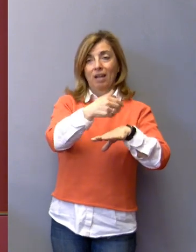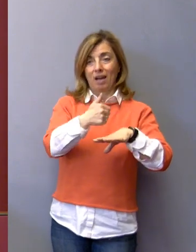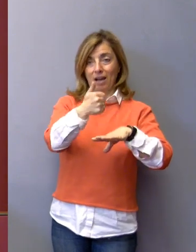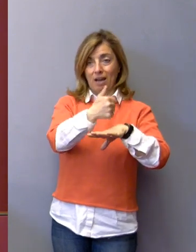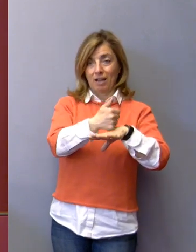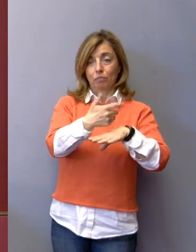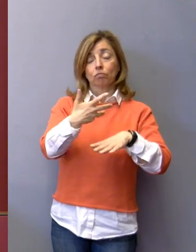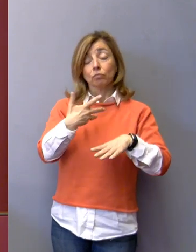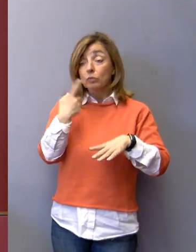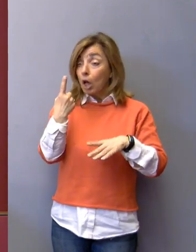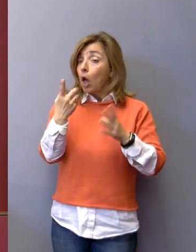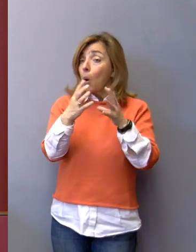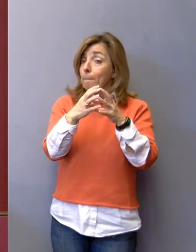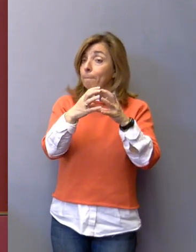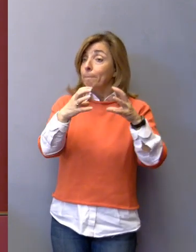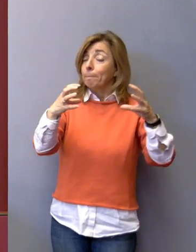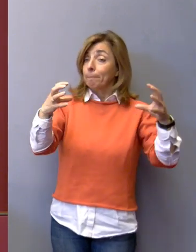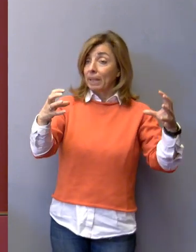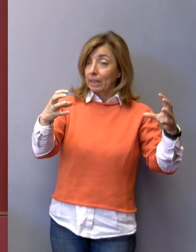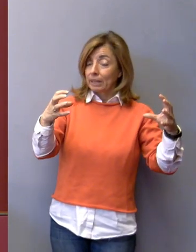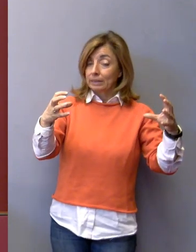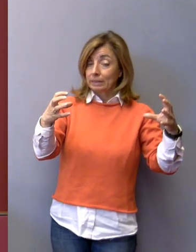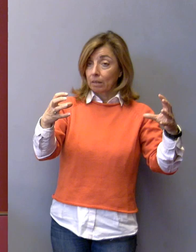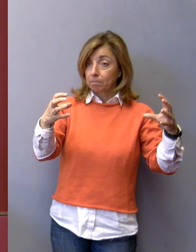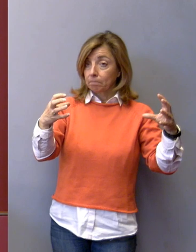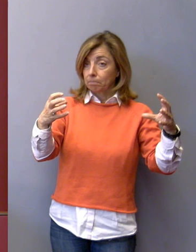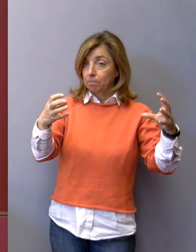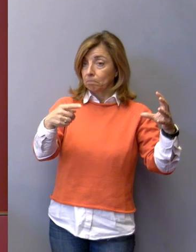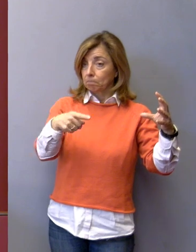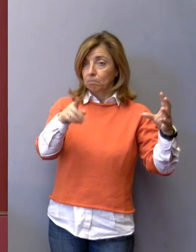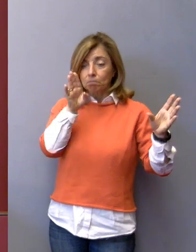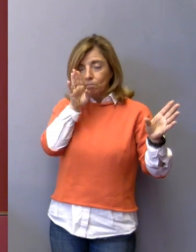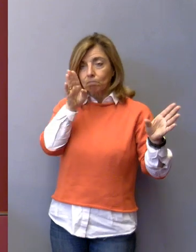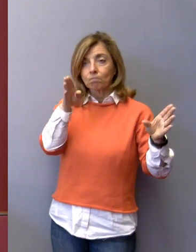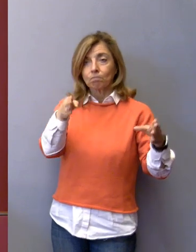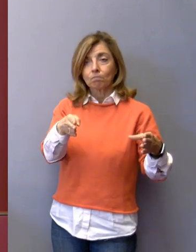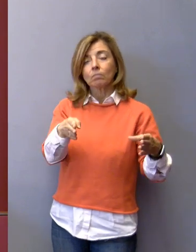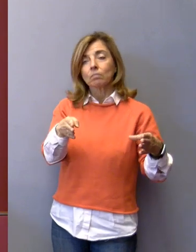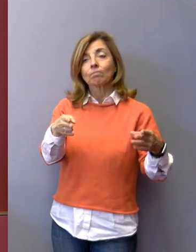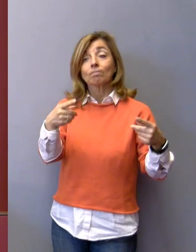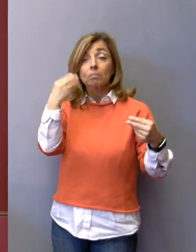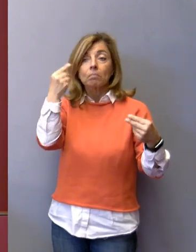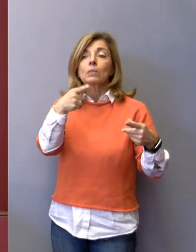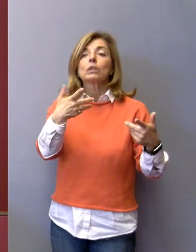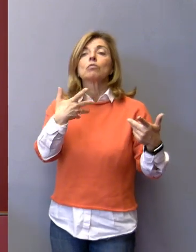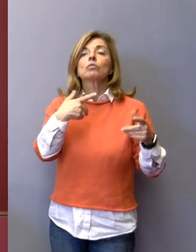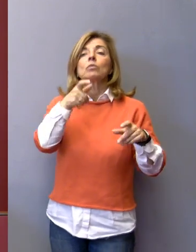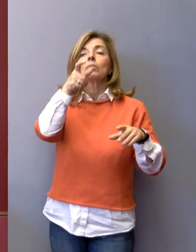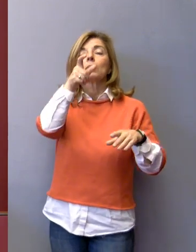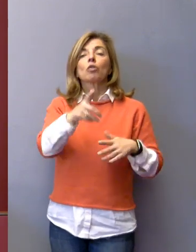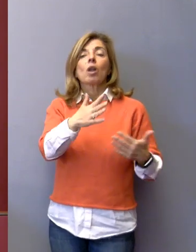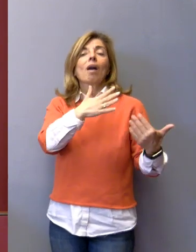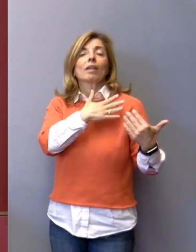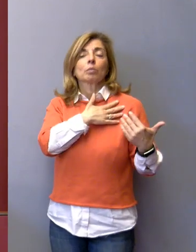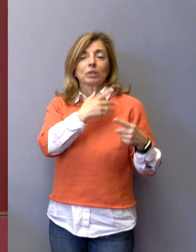quale evidentemente presumo che dovranno essere assunte da chi di dovere determinate decisioni quello che posso